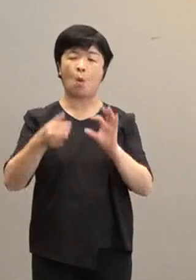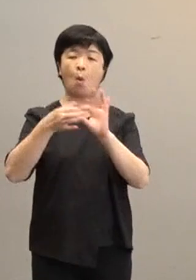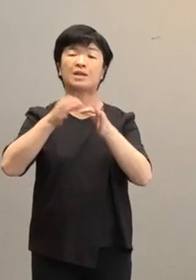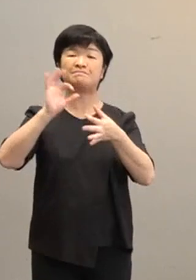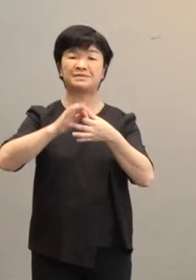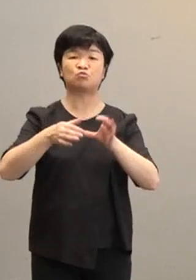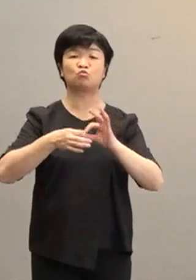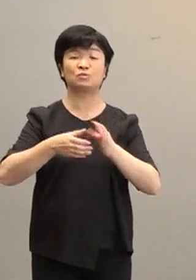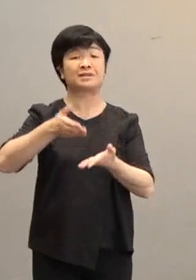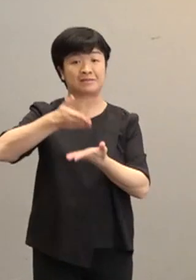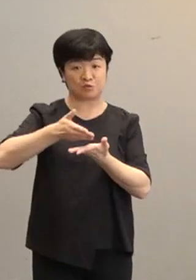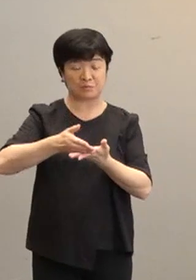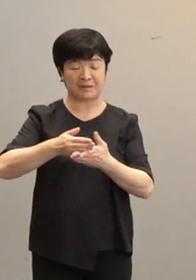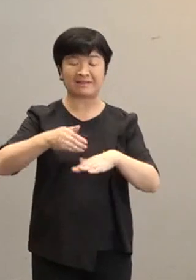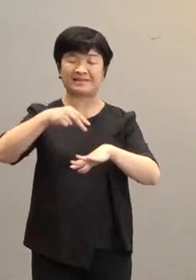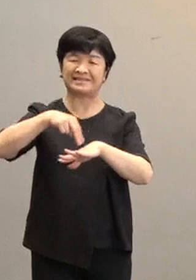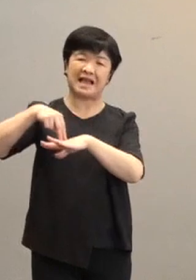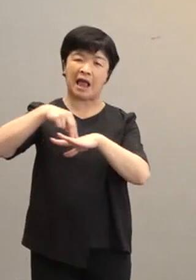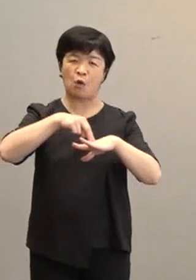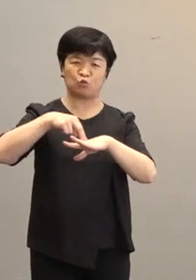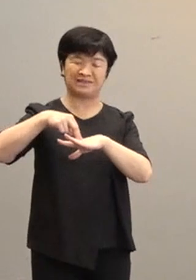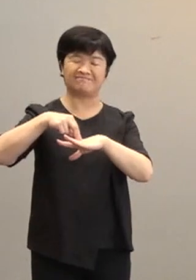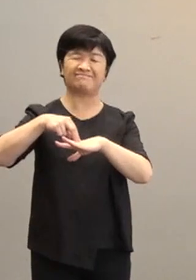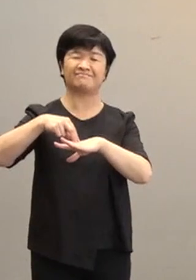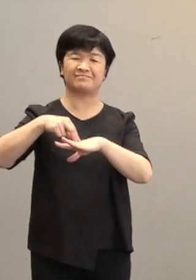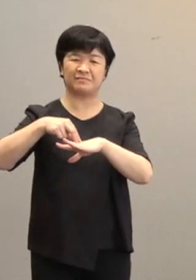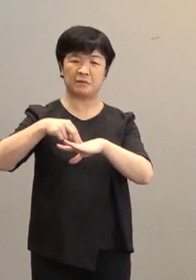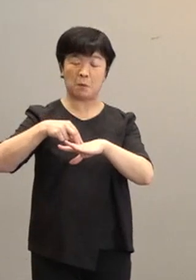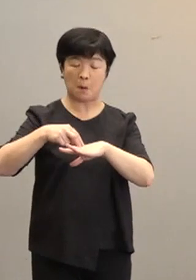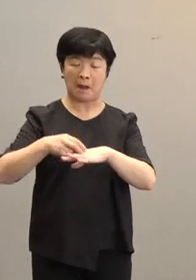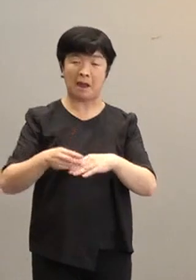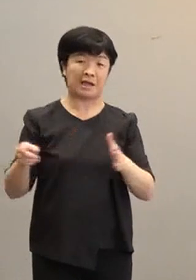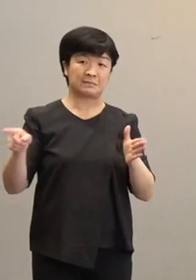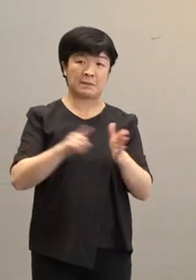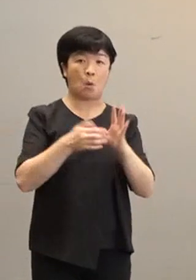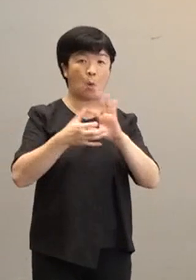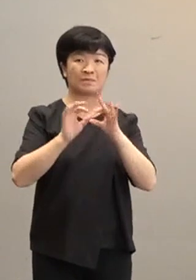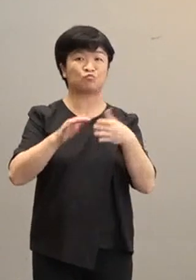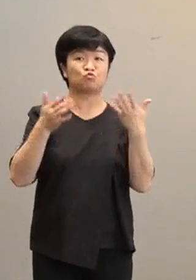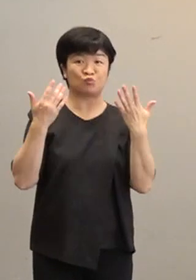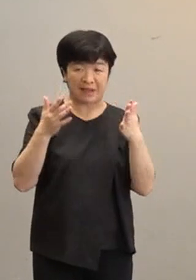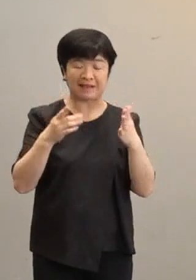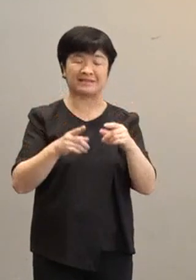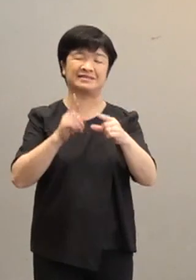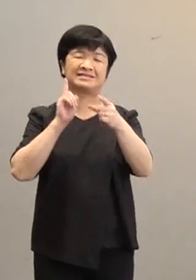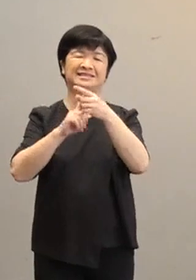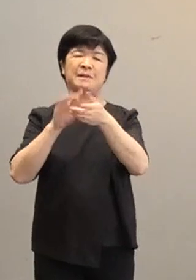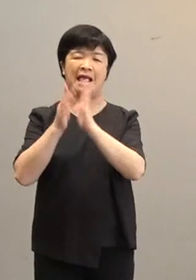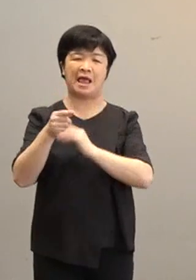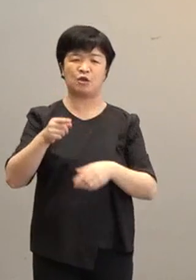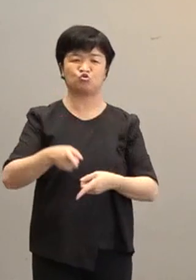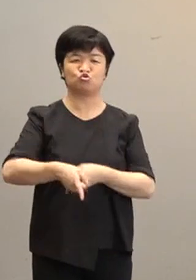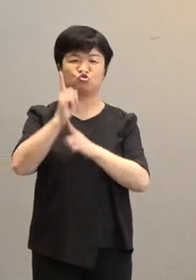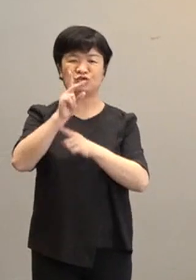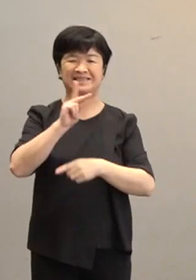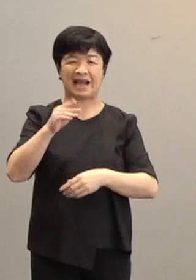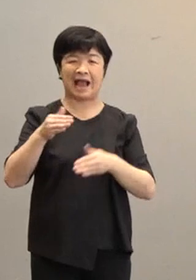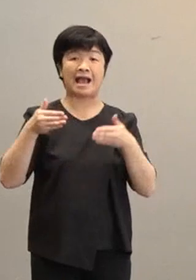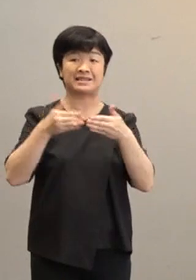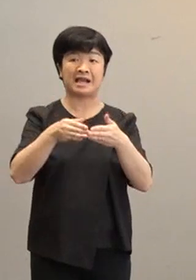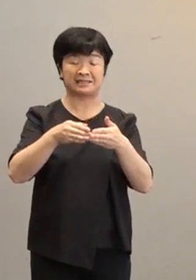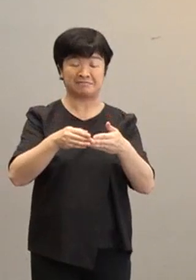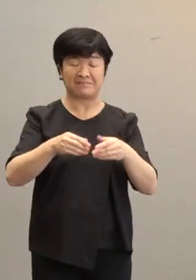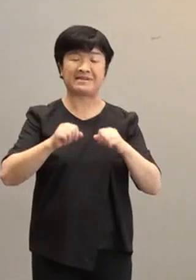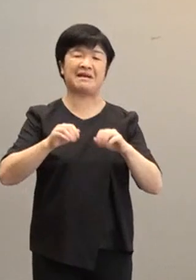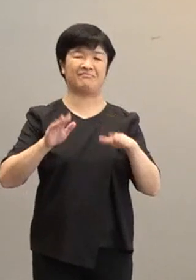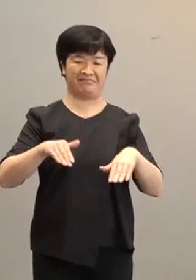ね、サーフィンの競技、オリンピック史上初めて千葉県の釣ヶ崎で開催されたことを受けてですね、もうこれはオリンピック